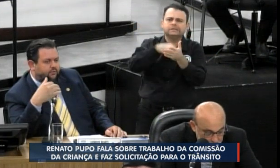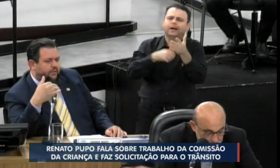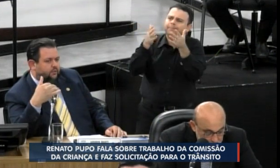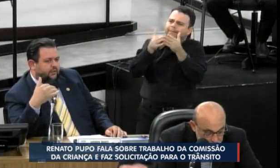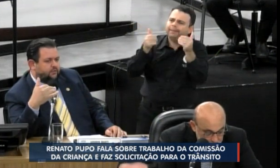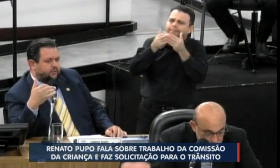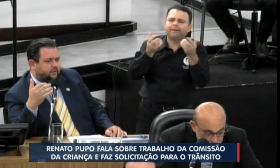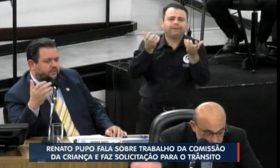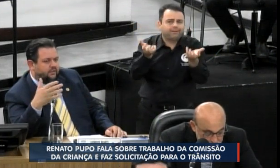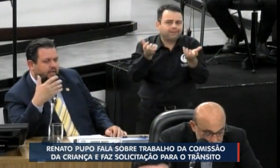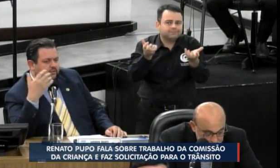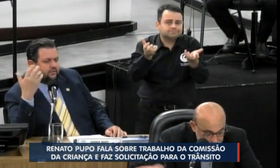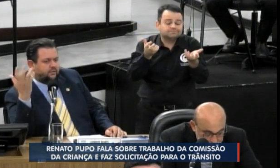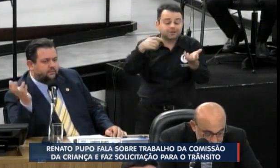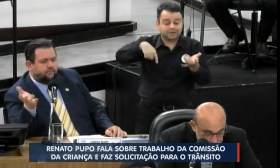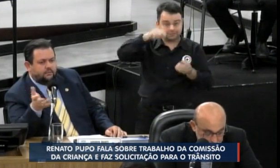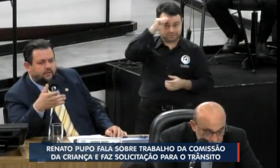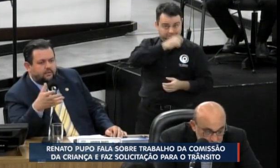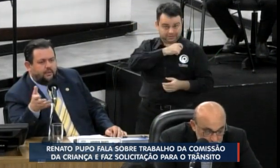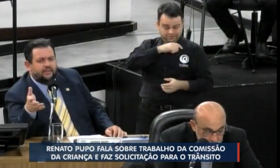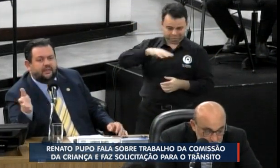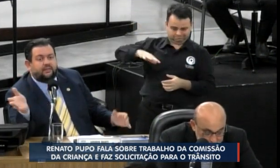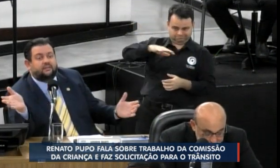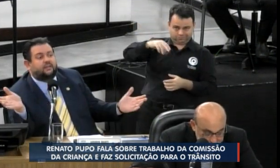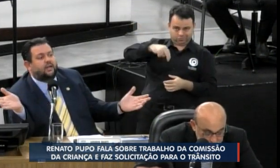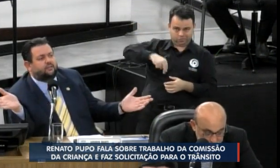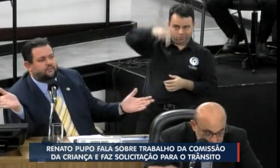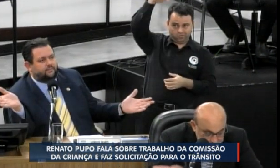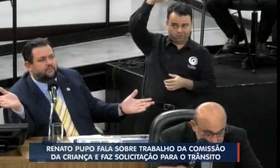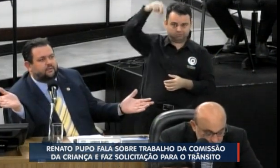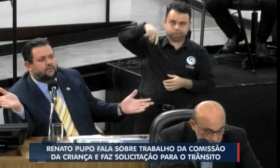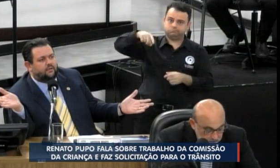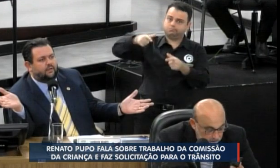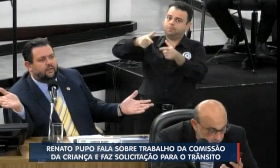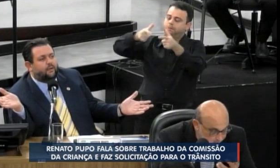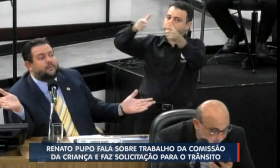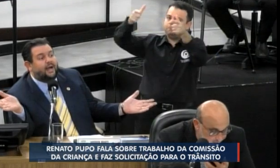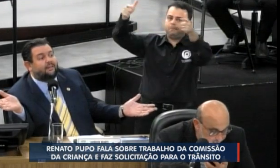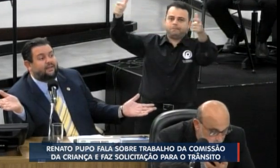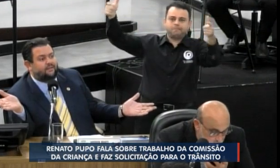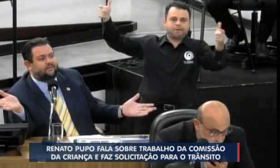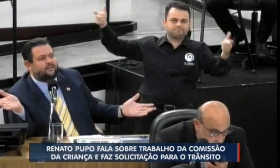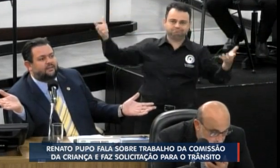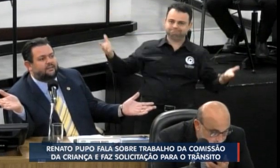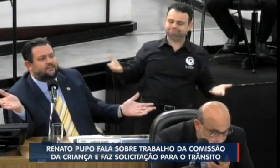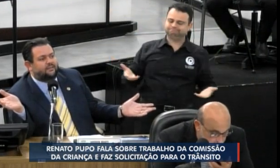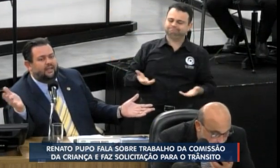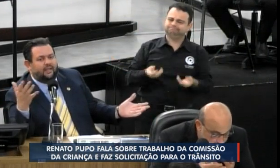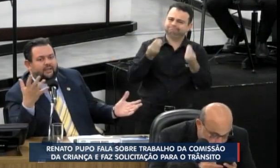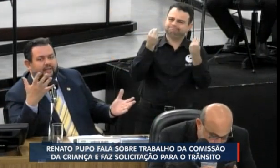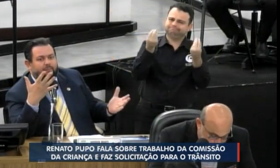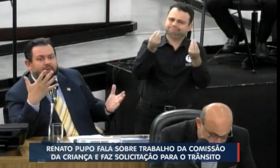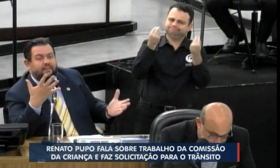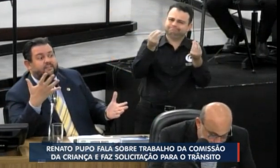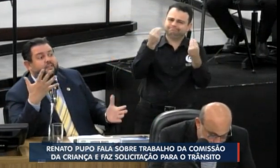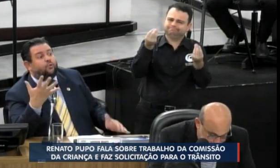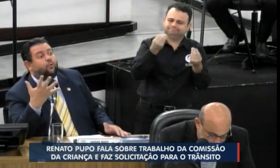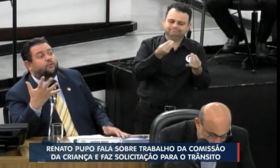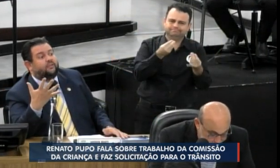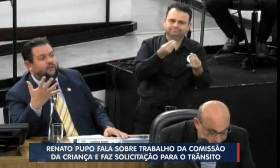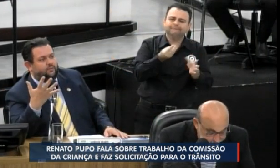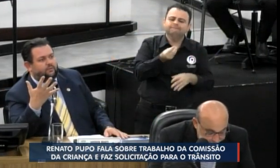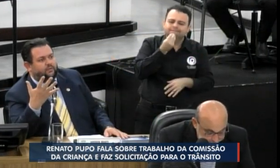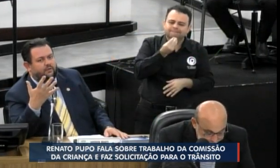sabemos que a zona norte da cidade, a metade da cidade, é uma piada. Era para ter